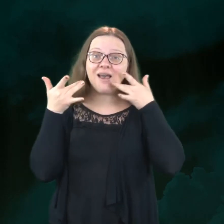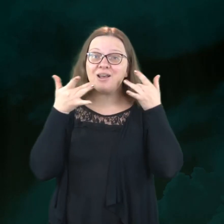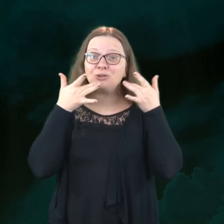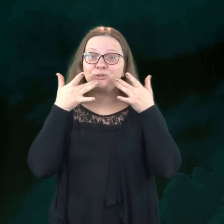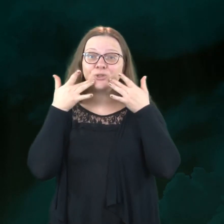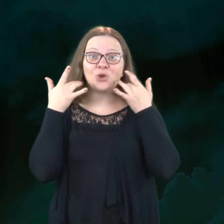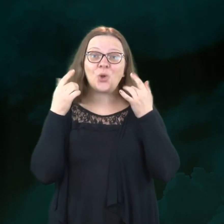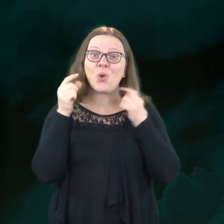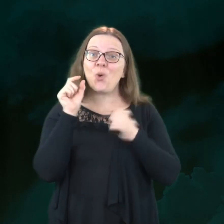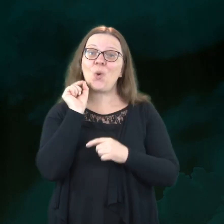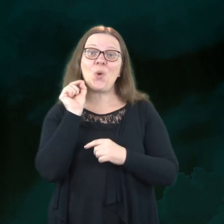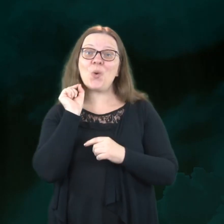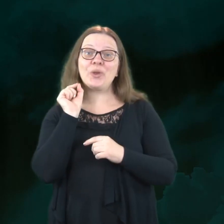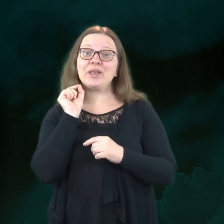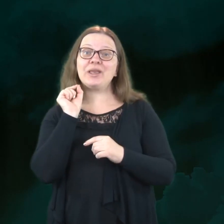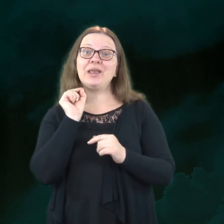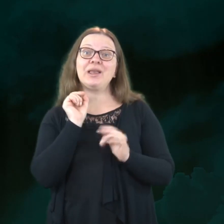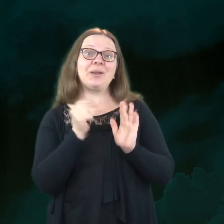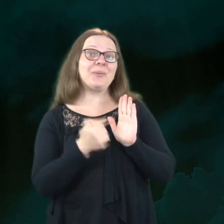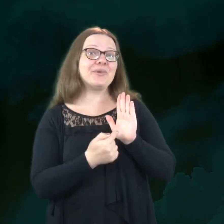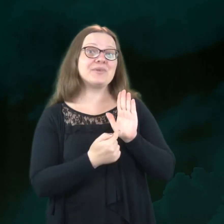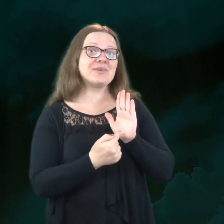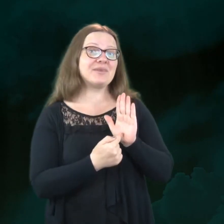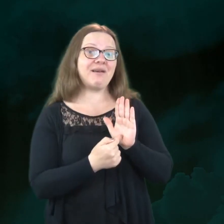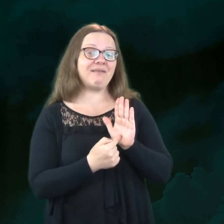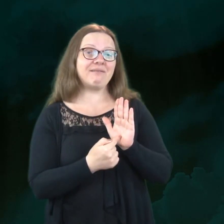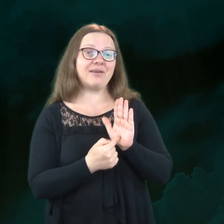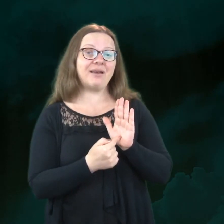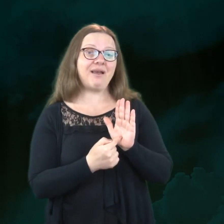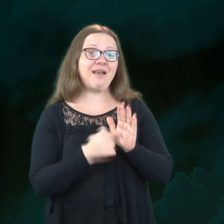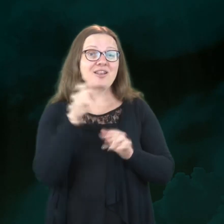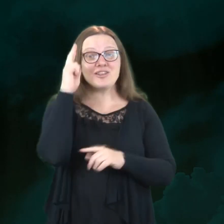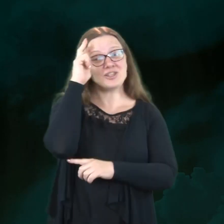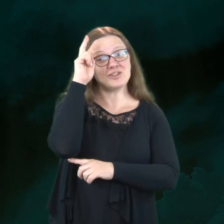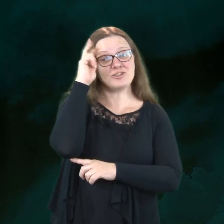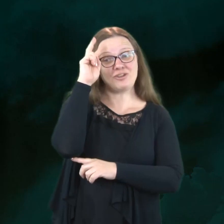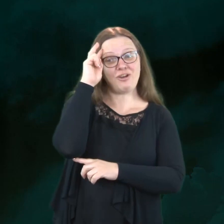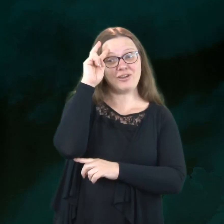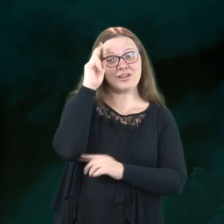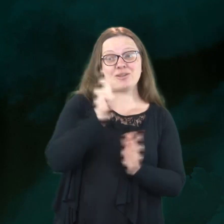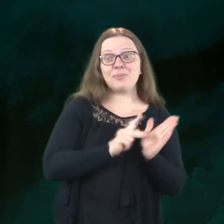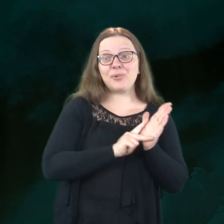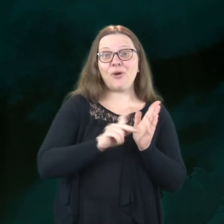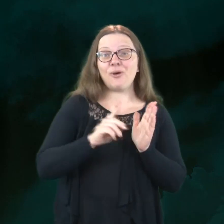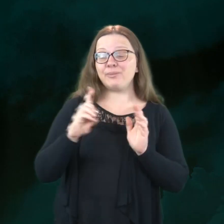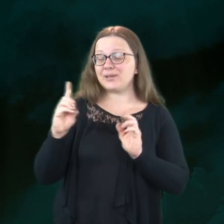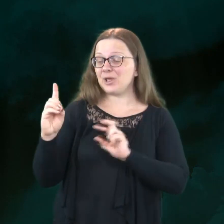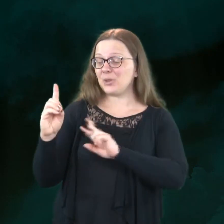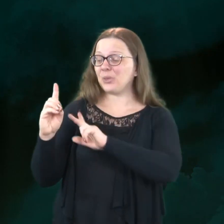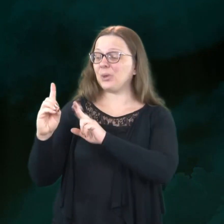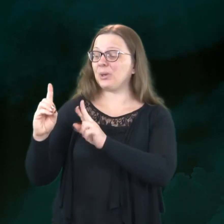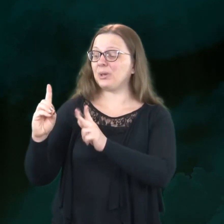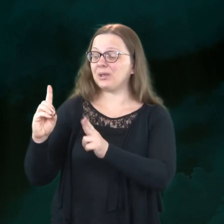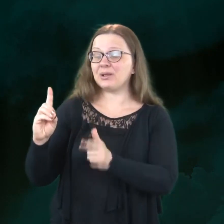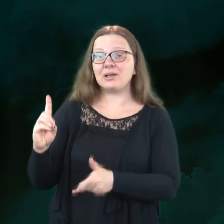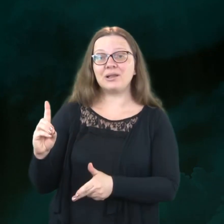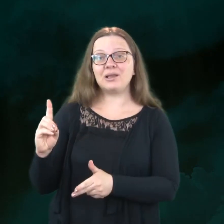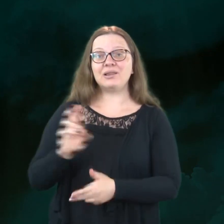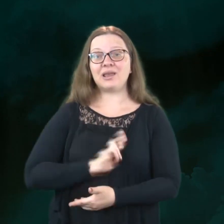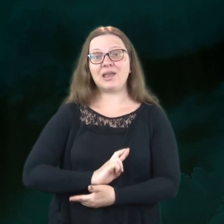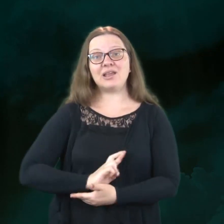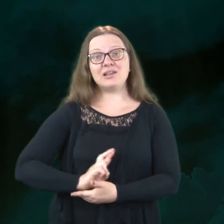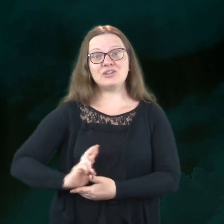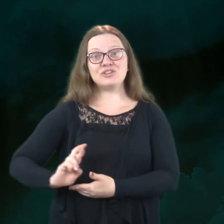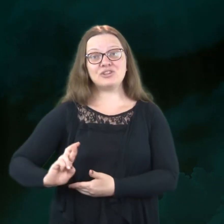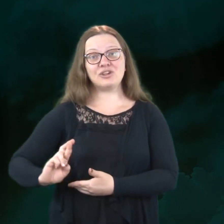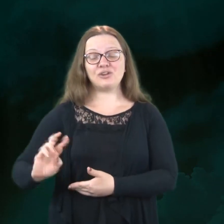moral usando os deuses e semideuses. Quer dizer, tudo era relacionado com a religião politeísta. Agora